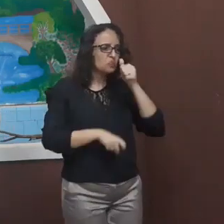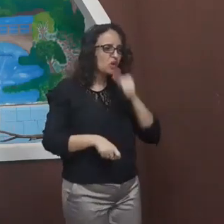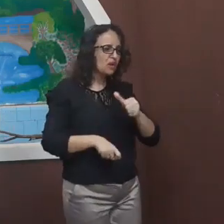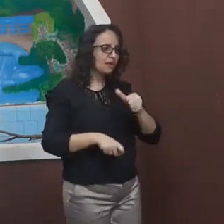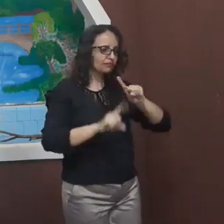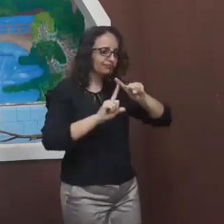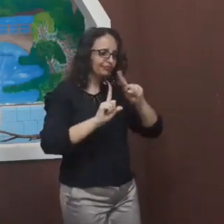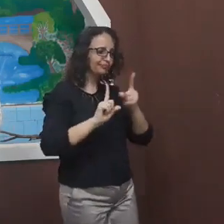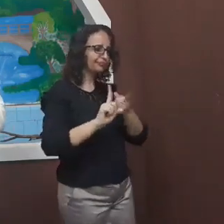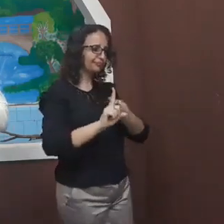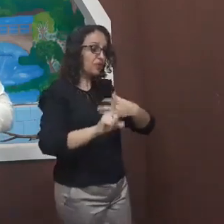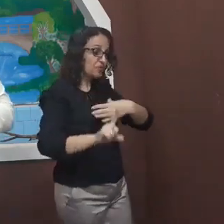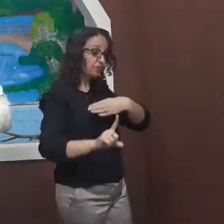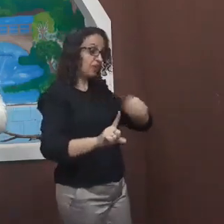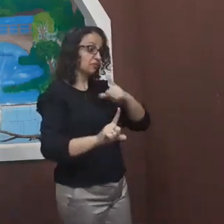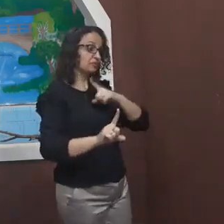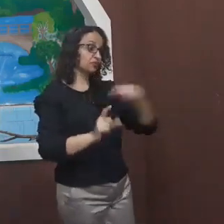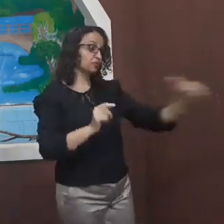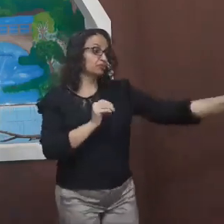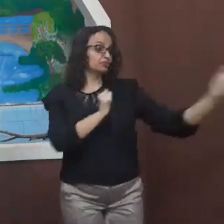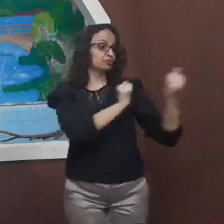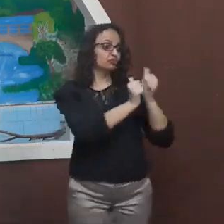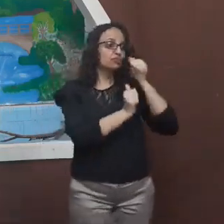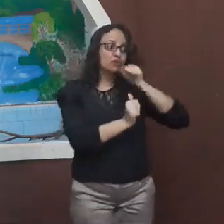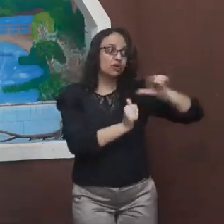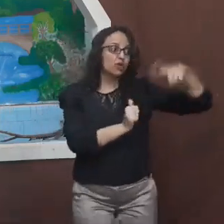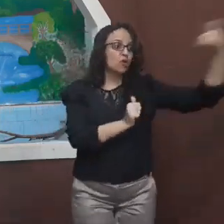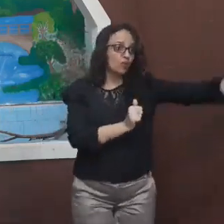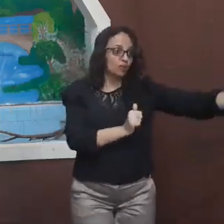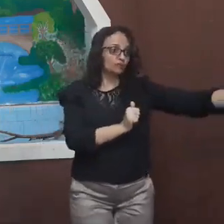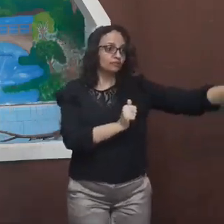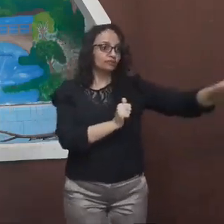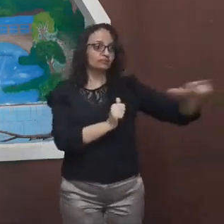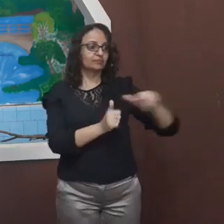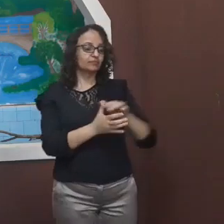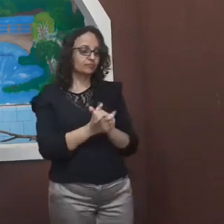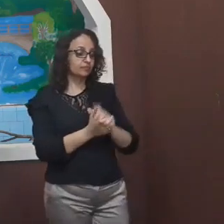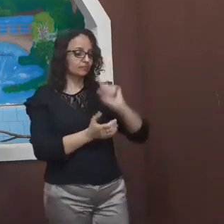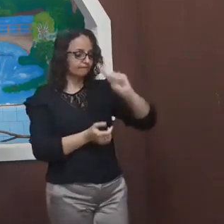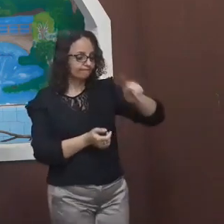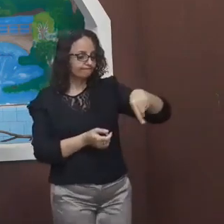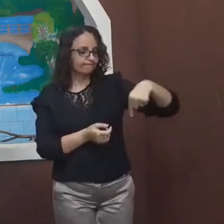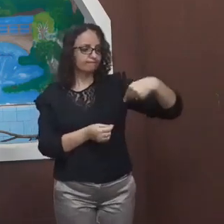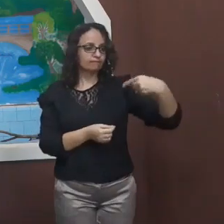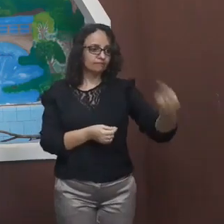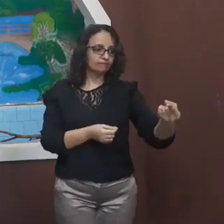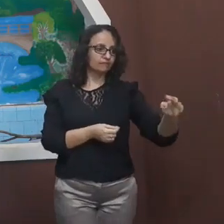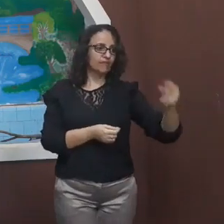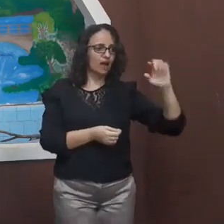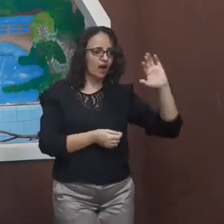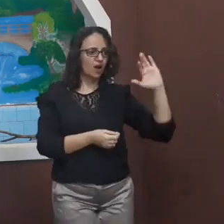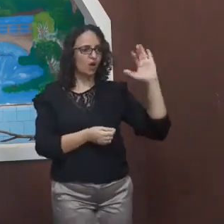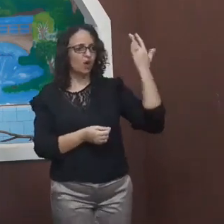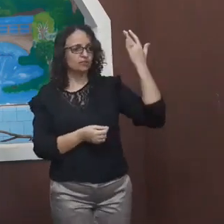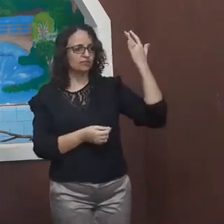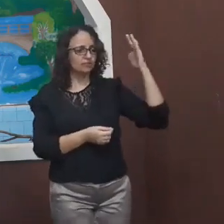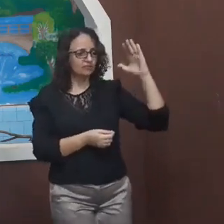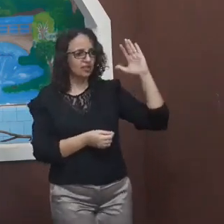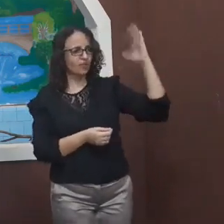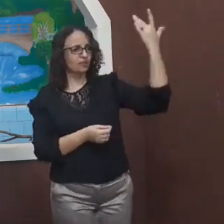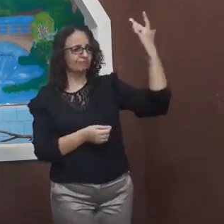filho, tem uma filha, não é? E depois disso aí, desse pecado